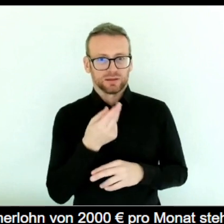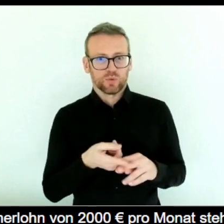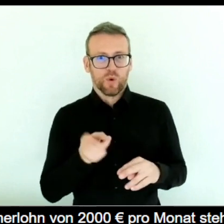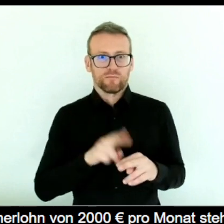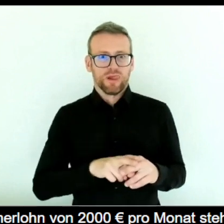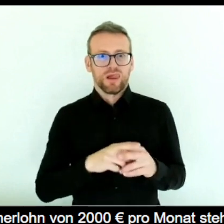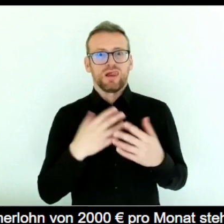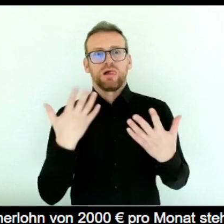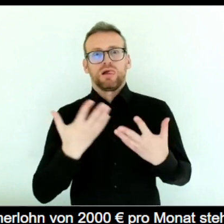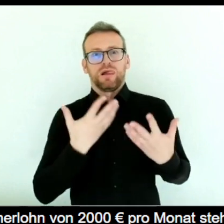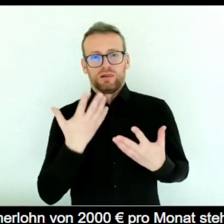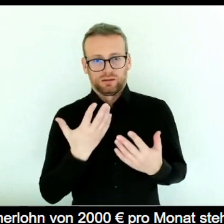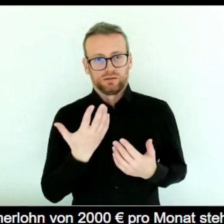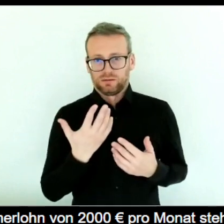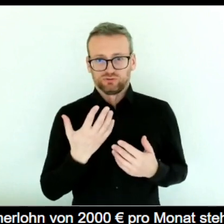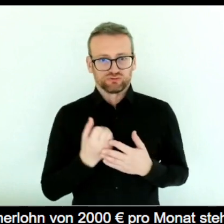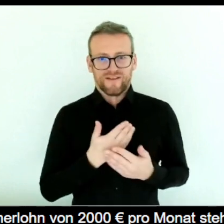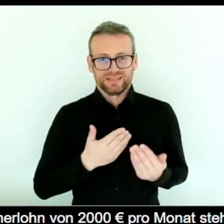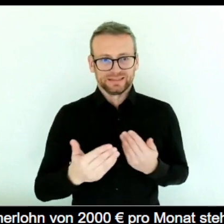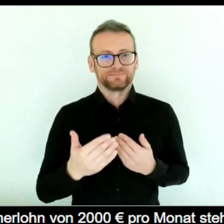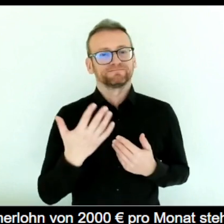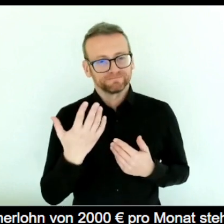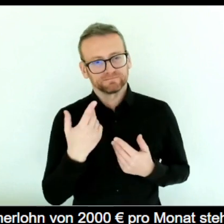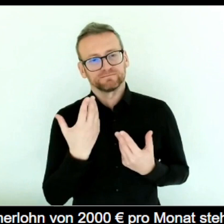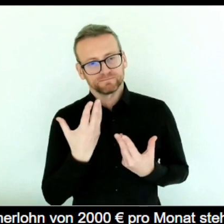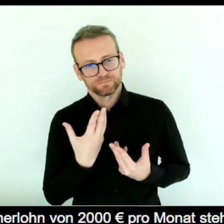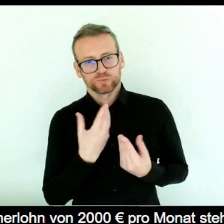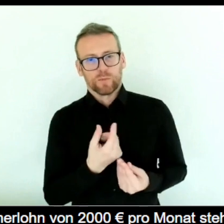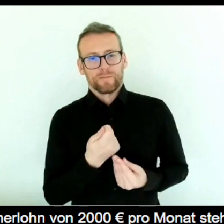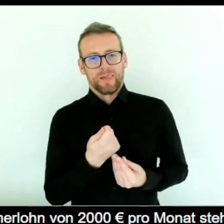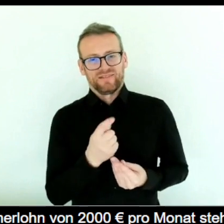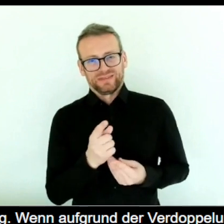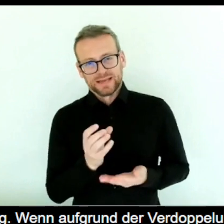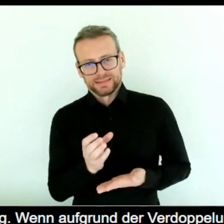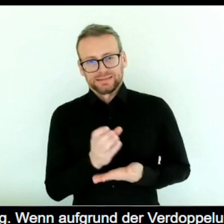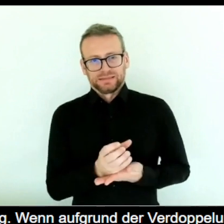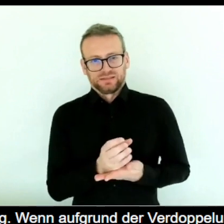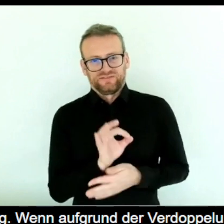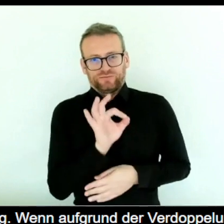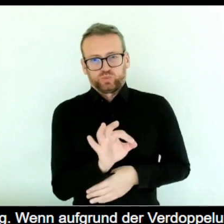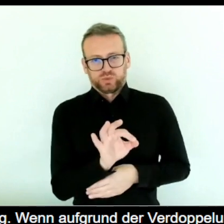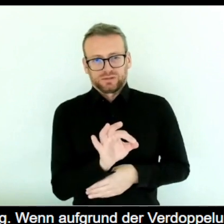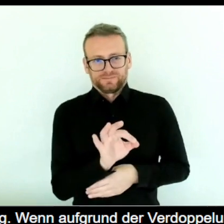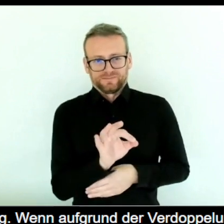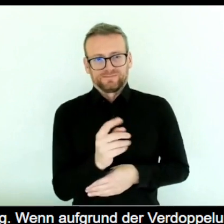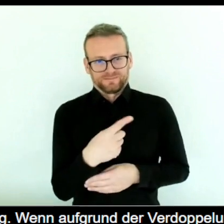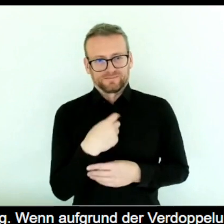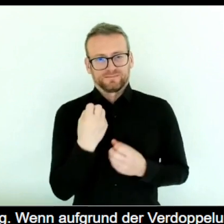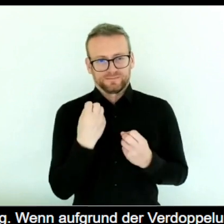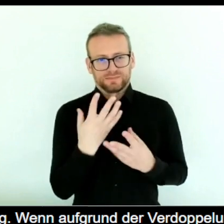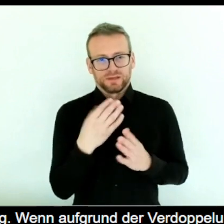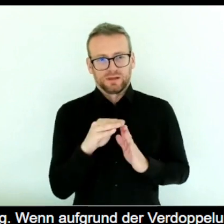Augen überhaupt nicht zielführend. Ich glaube, wir sind hier sehr nah dran an der Realität. Also soll am 31.01. losgehen.